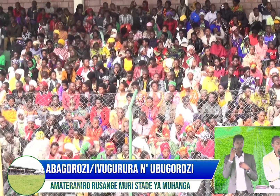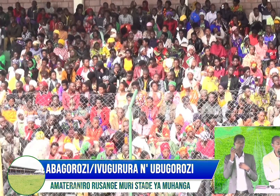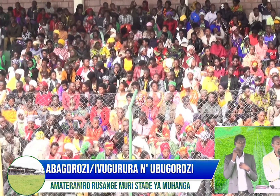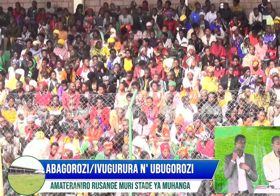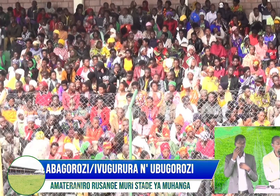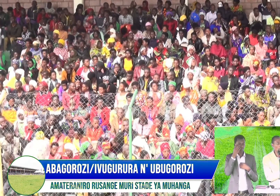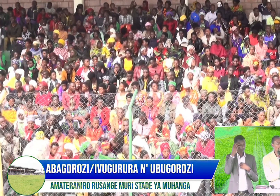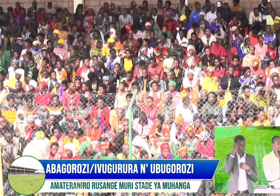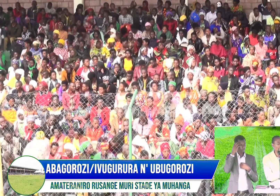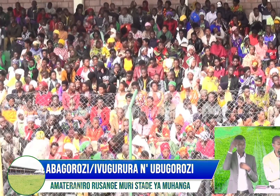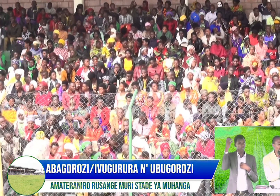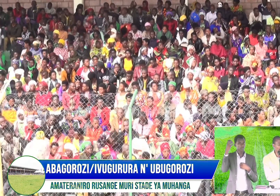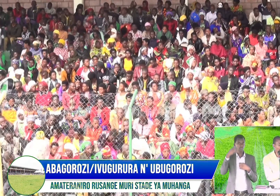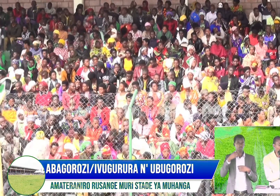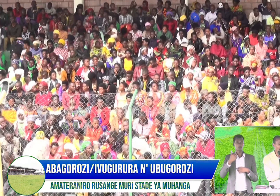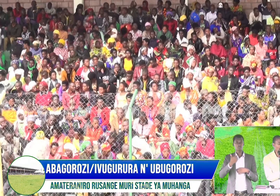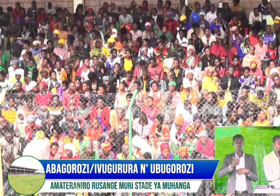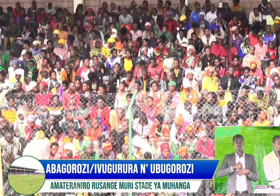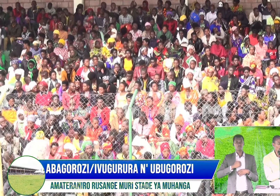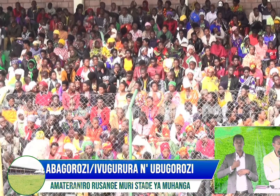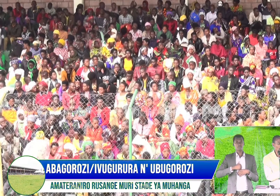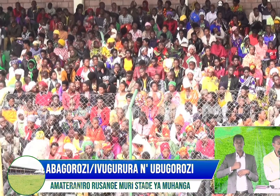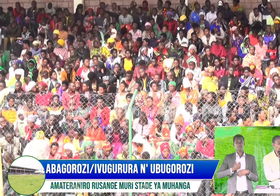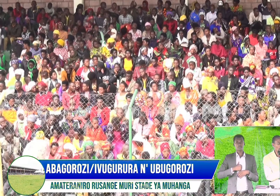ntabwo mwakwemererwa kwinjira ahangaha